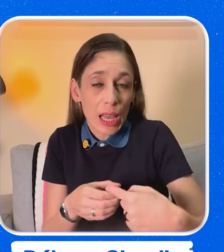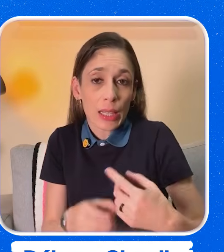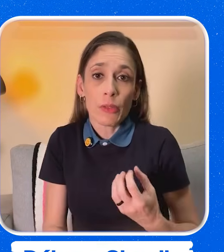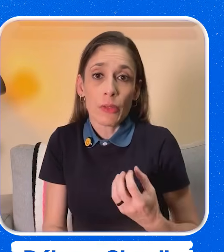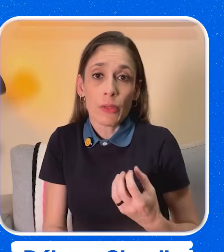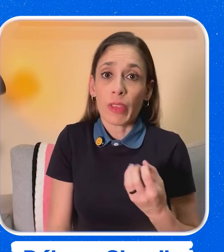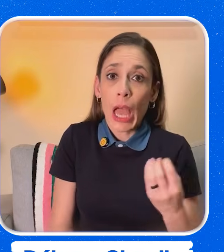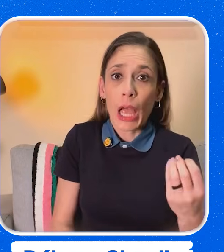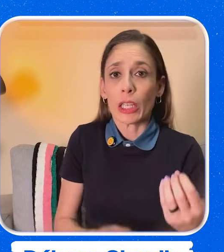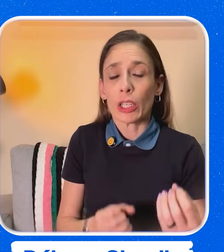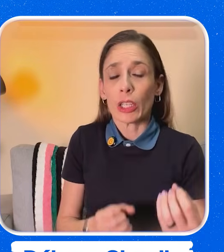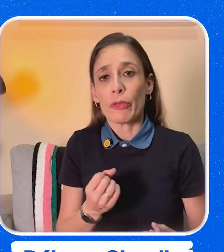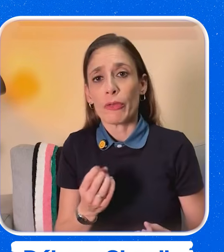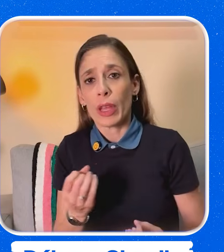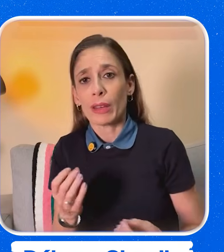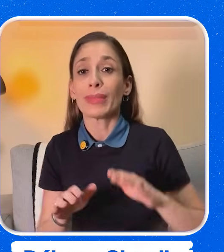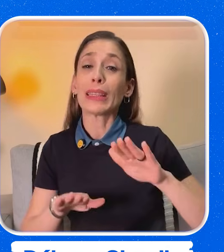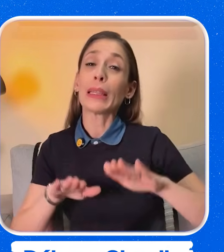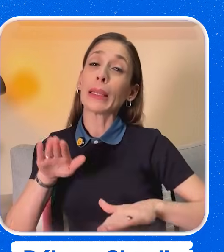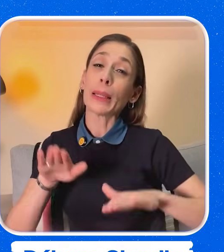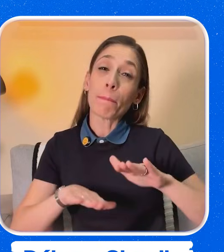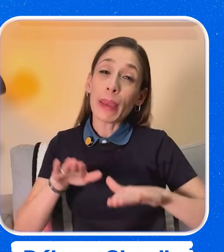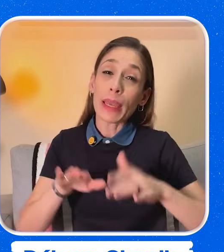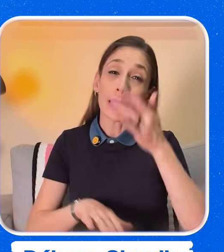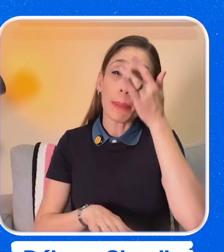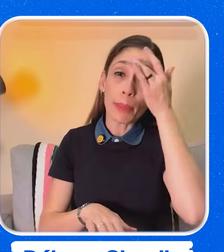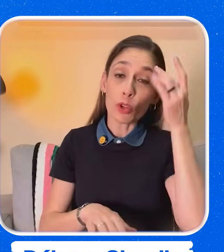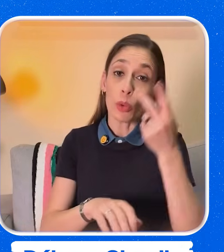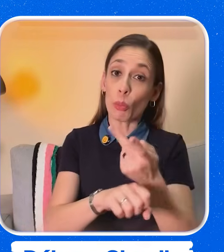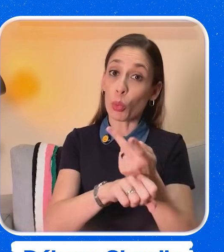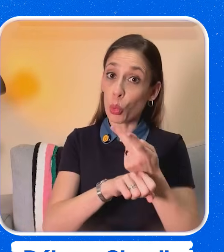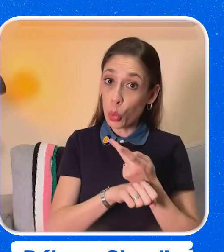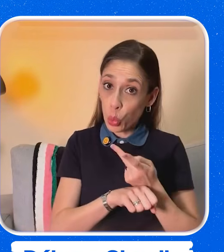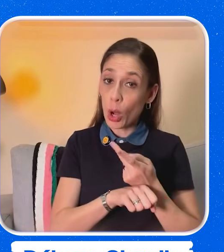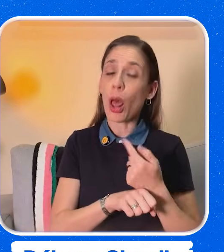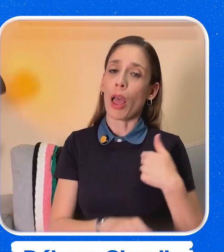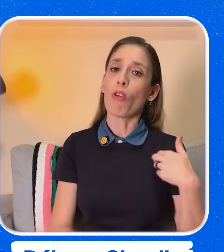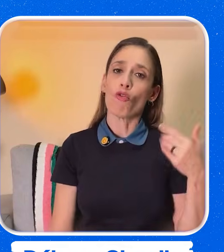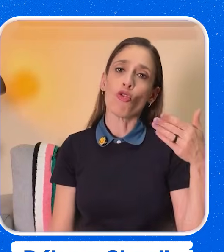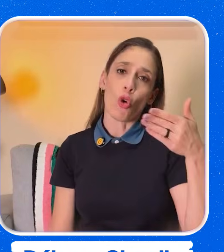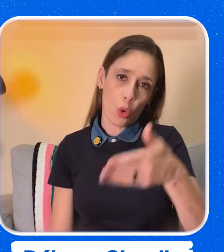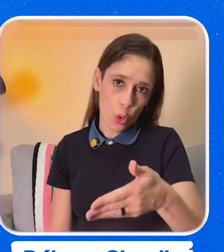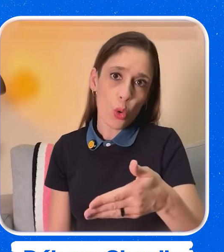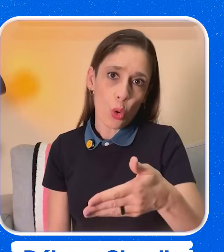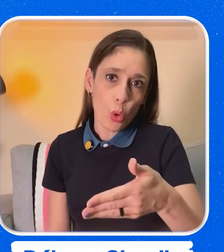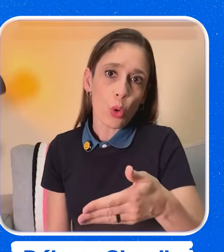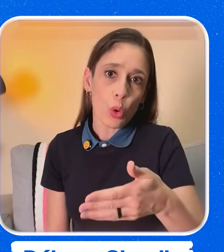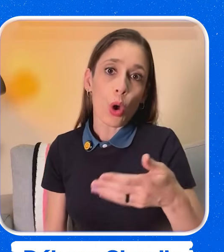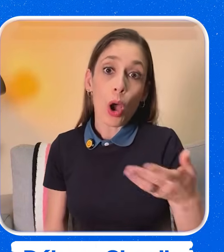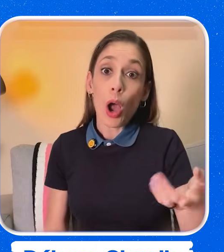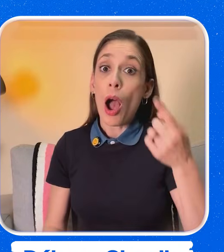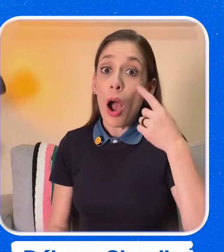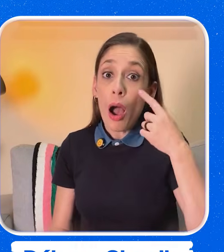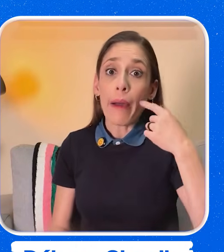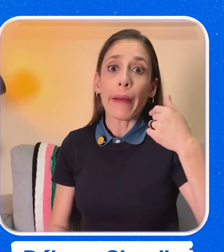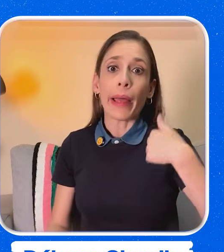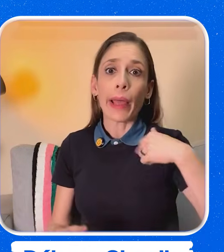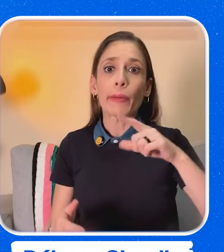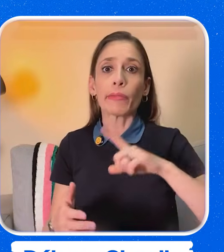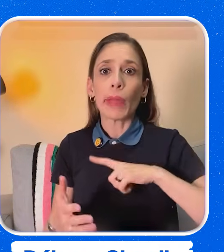viagens, né? A depender da quantidade de pessoas que me procura, eu vou também, né? Falar assim, ó, tem eu e mais